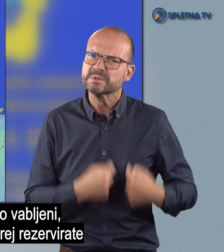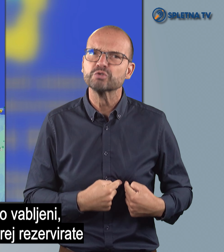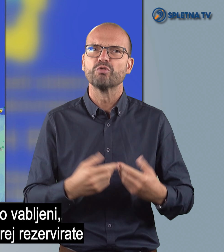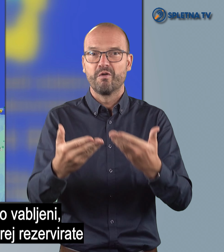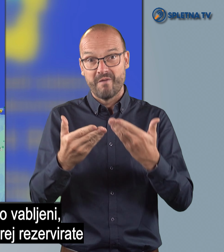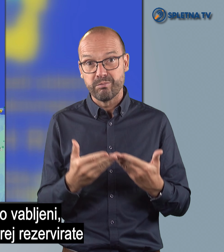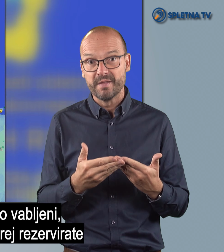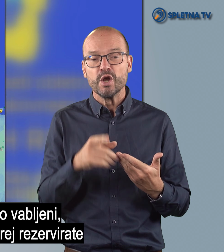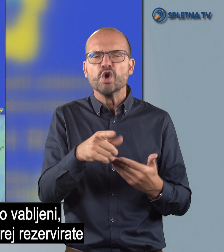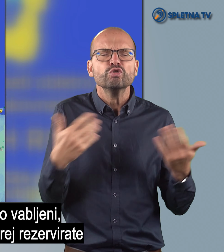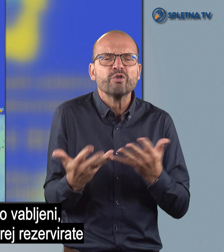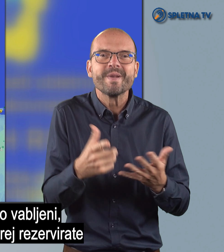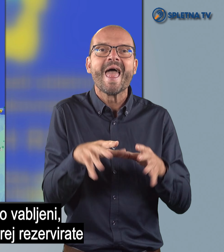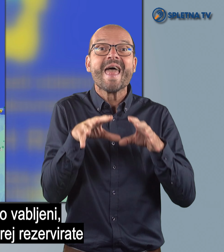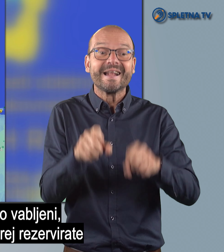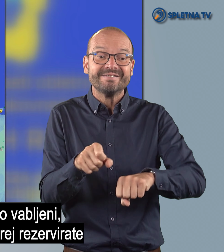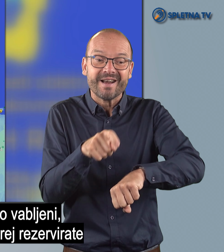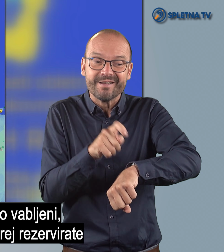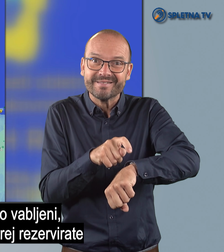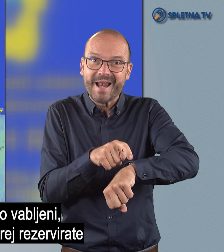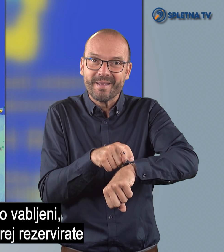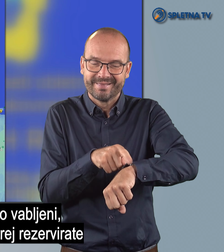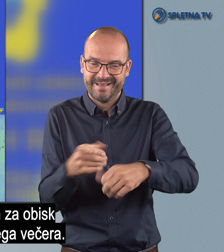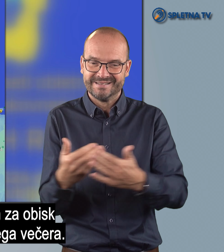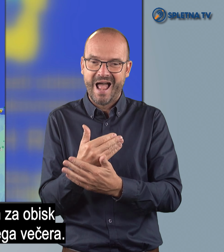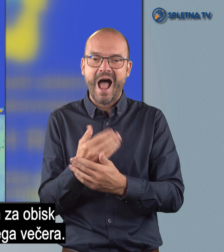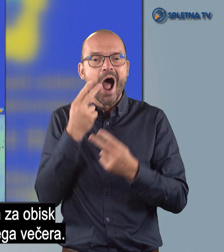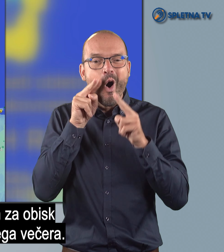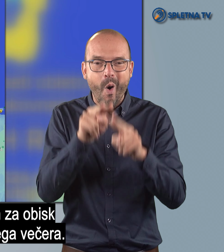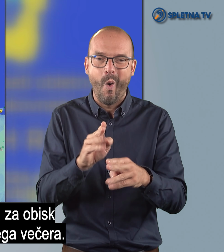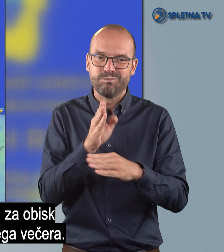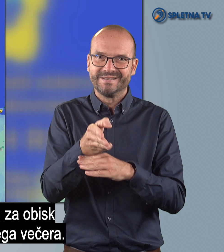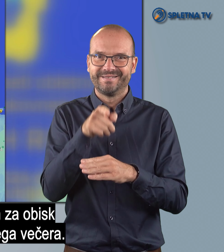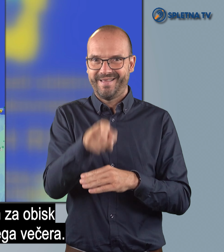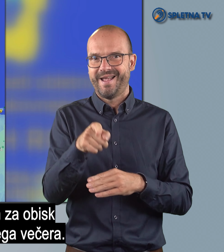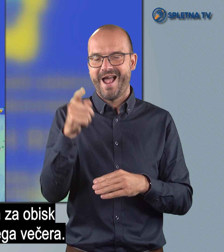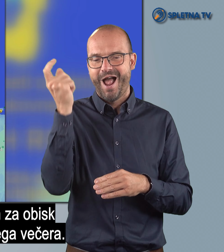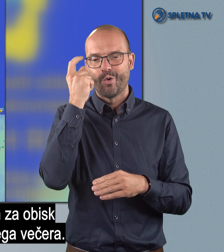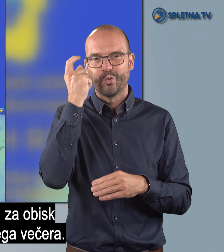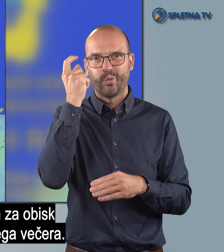Prisrčno vabljeni, da si čim prej rezervirate termin za obisk kulturnega večera.